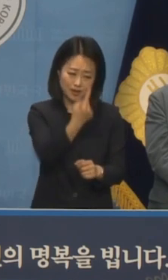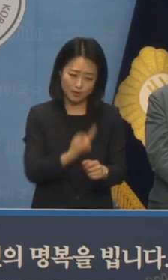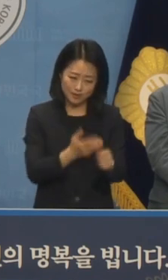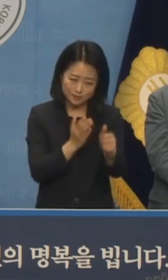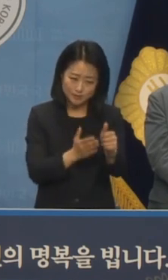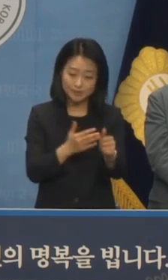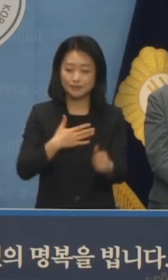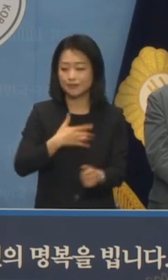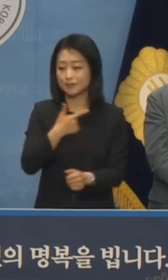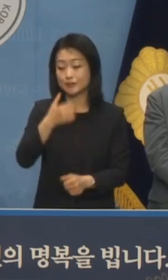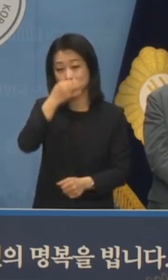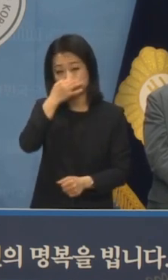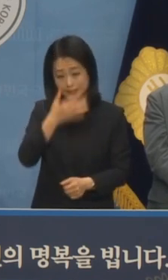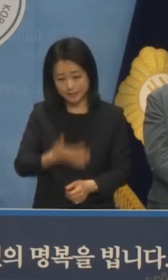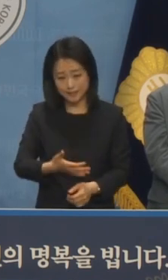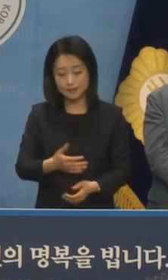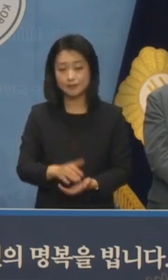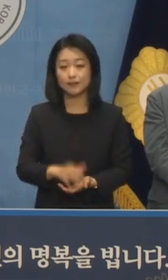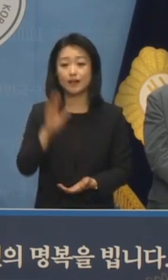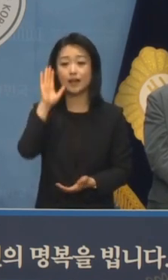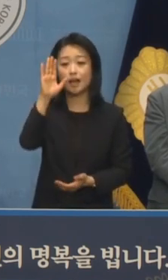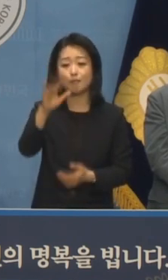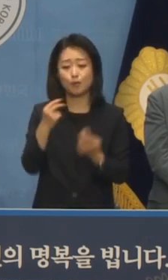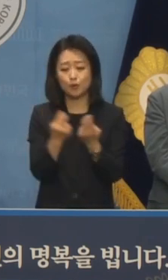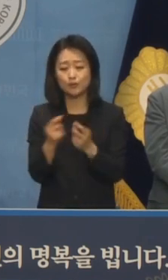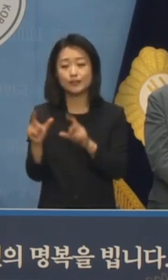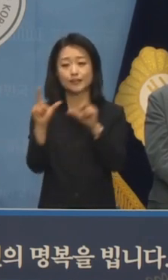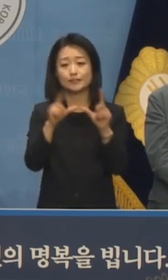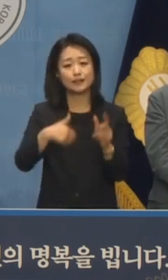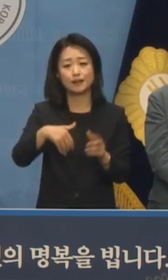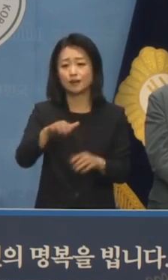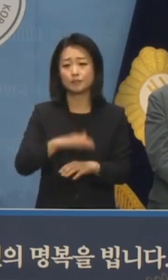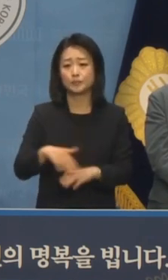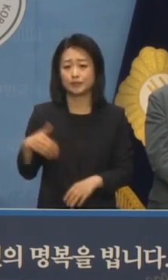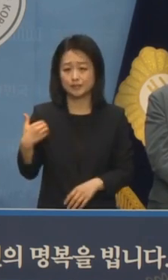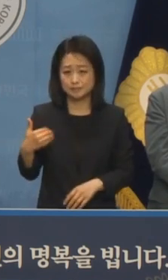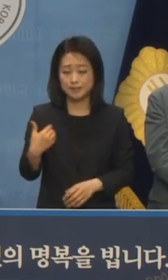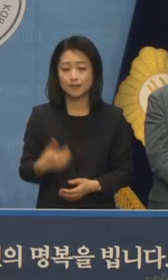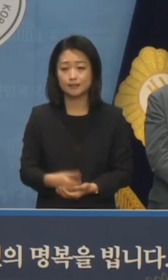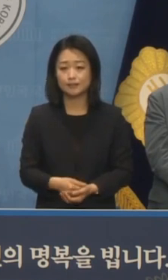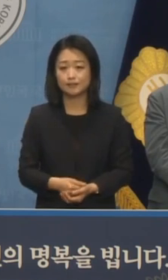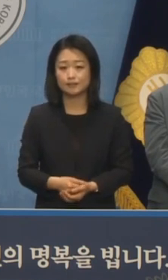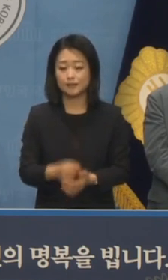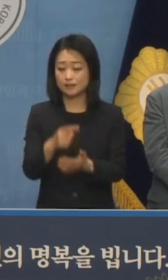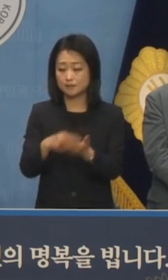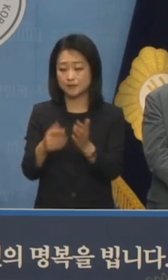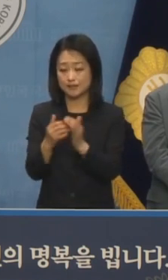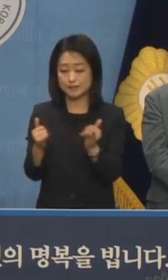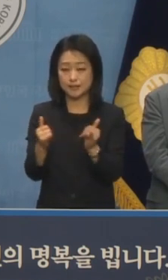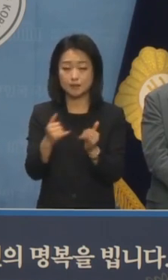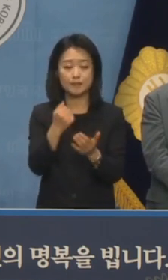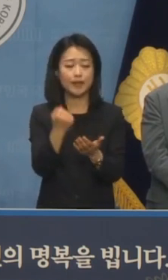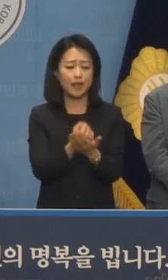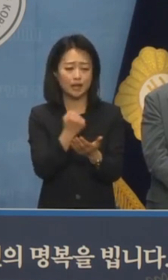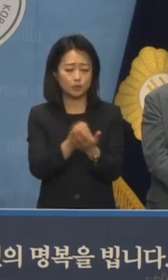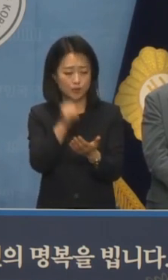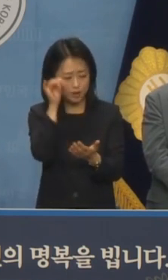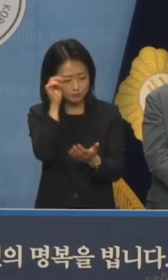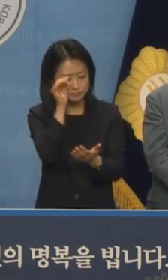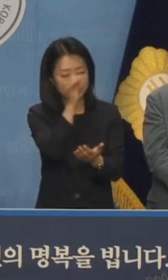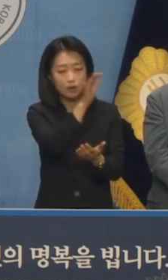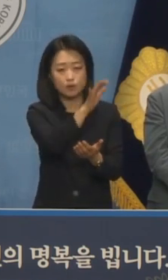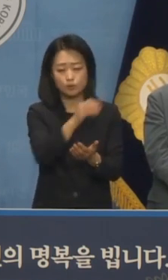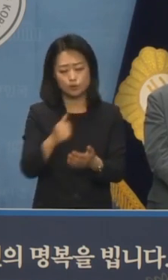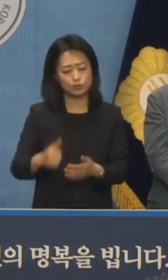너무 힘듭니다. 앞으로 어떻게 해야 할지 잘 모르겠습니다. 많은 피해자분들이 애도하고 있고